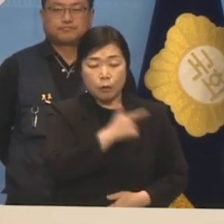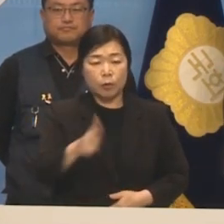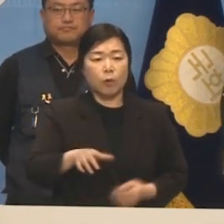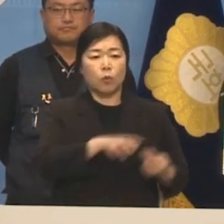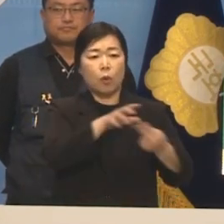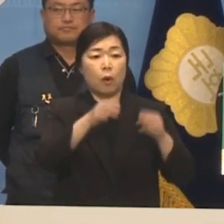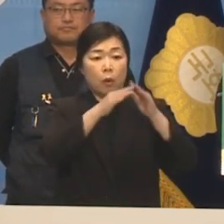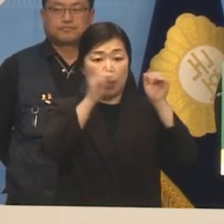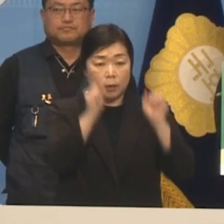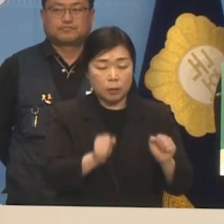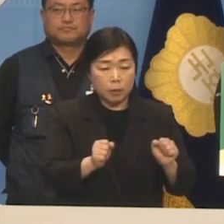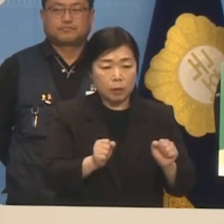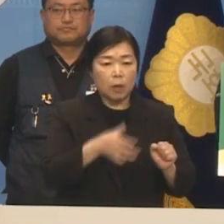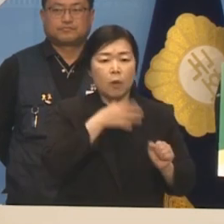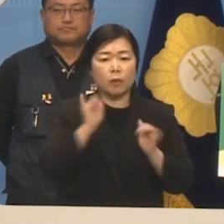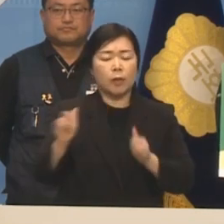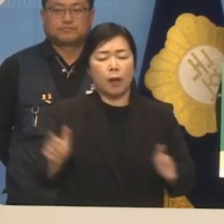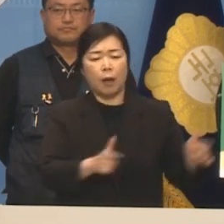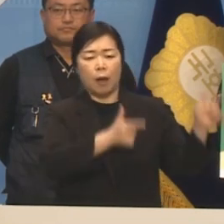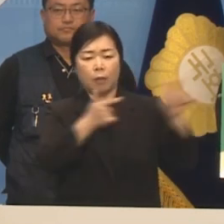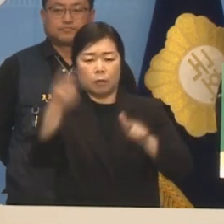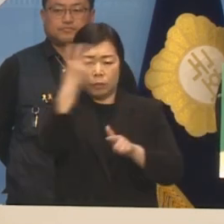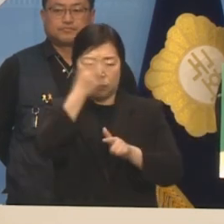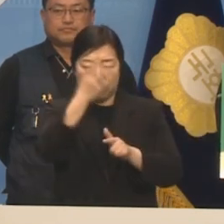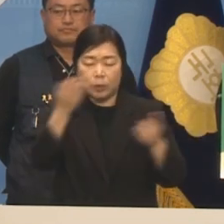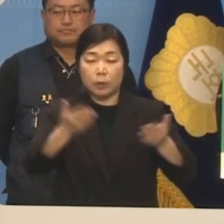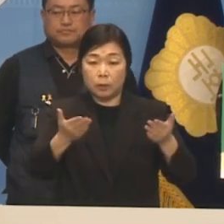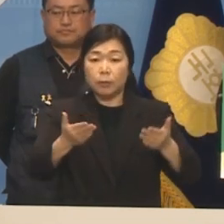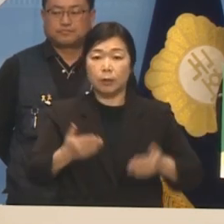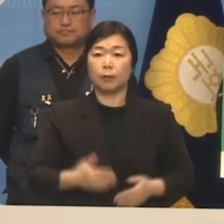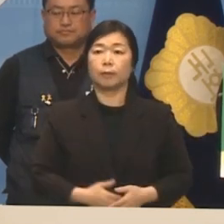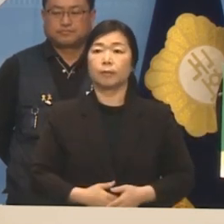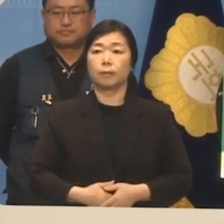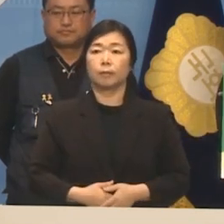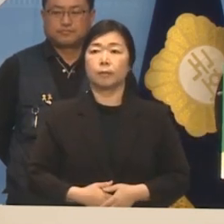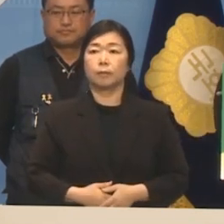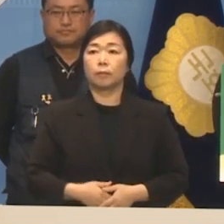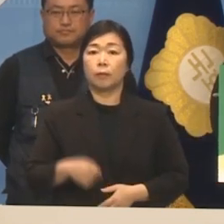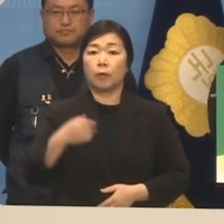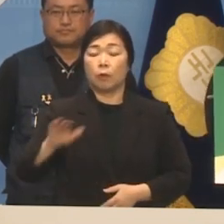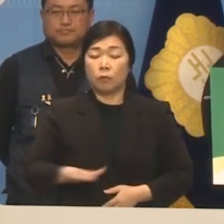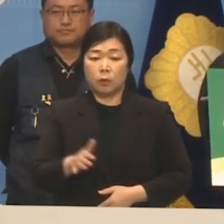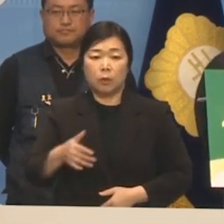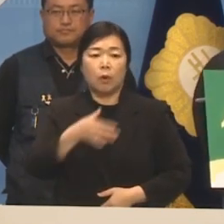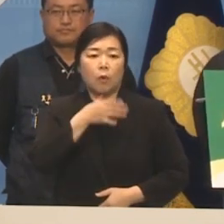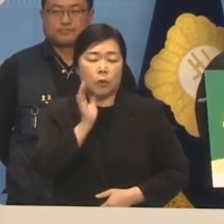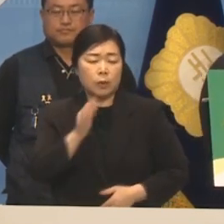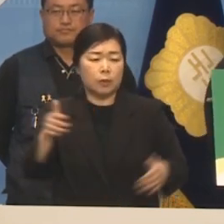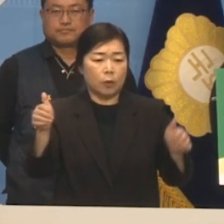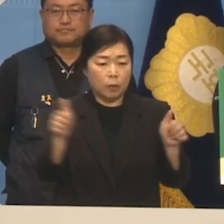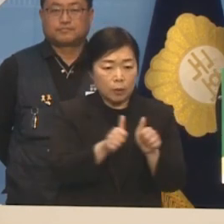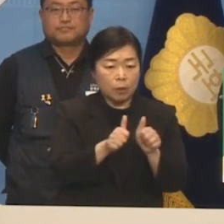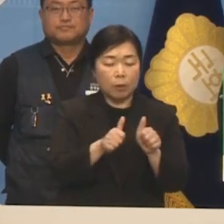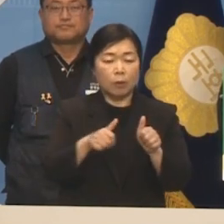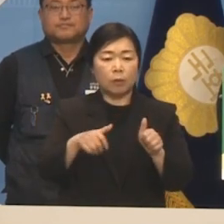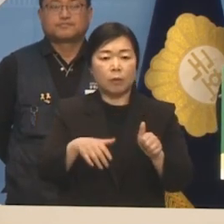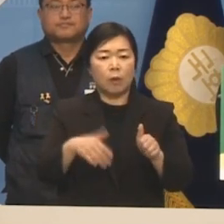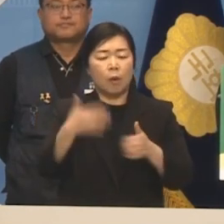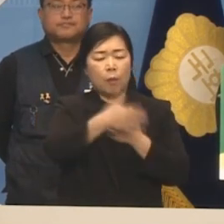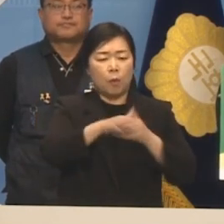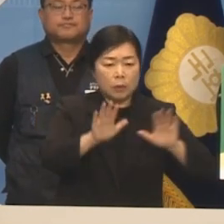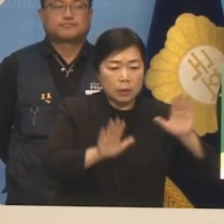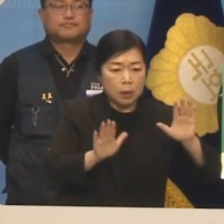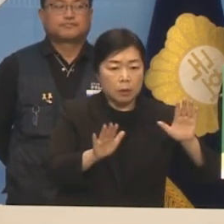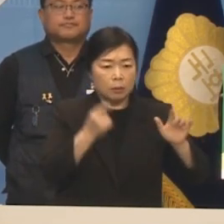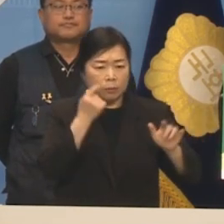계신 어르신들의 하루 일상을 돌보는 일로 채워져 있습니다. 저희는 어르신 곁에서 어르신의 몸짓